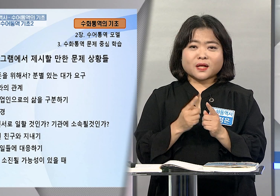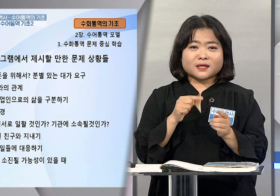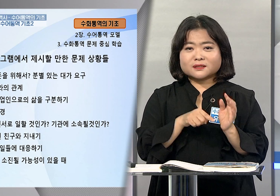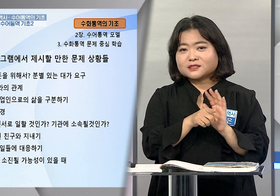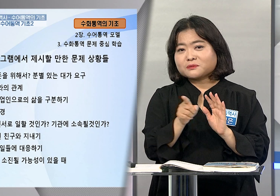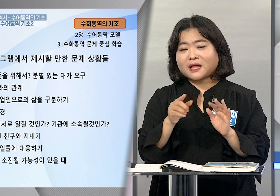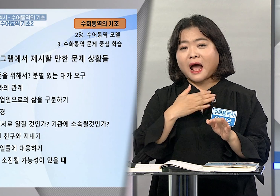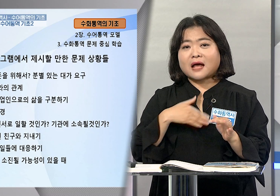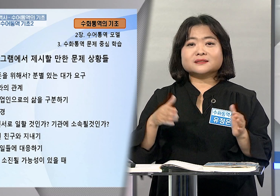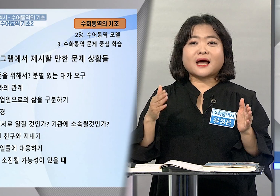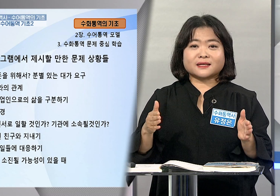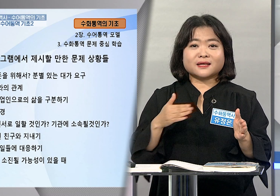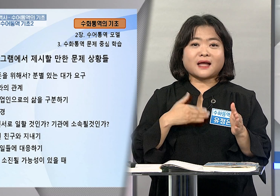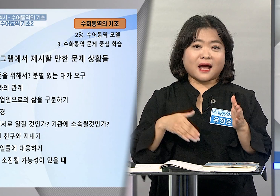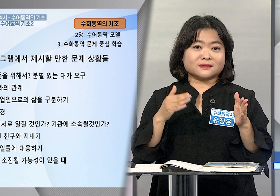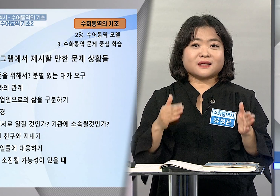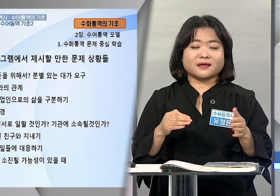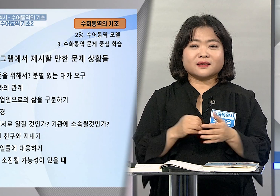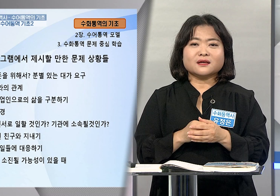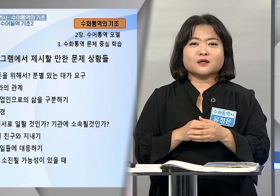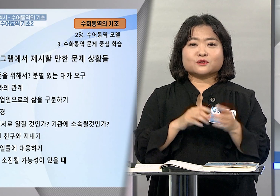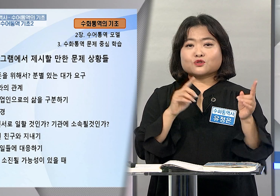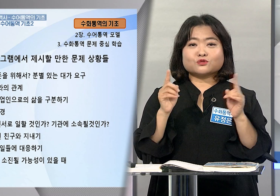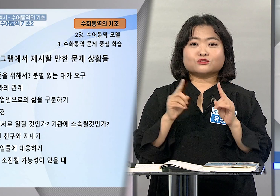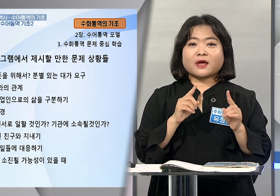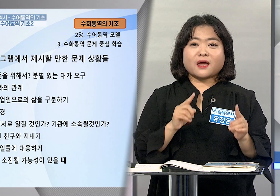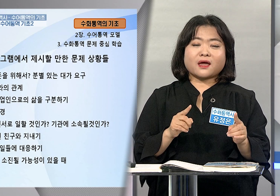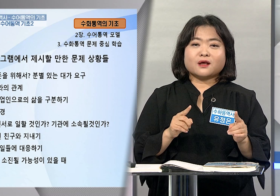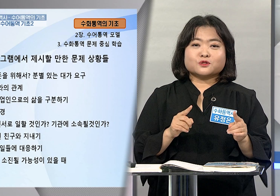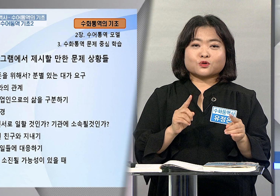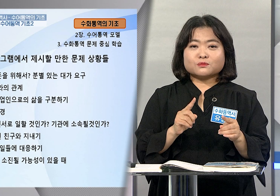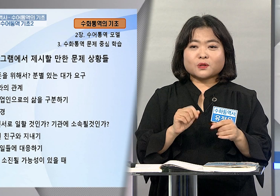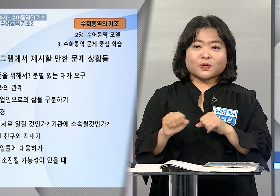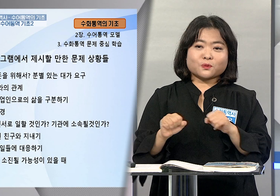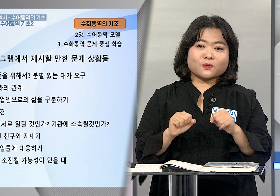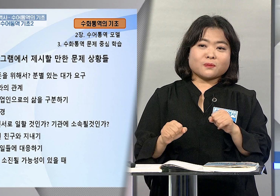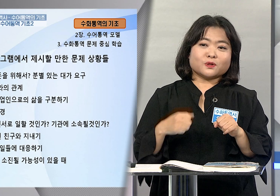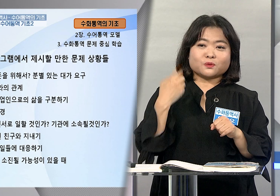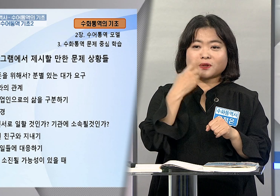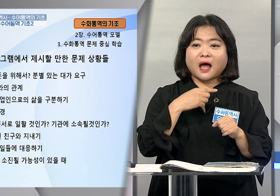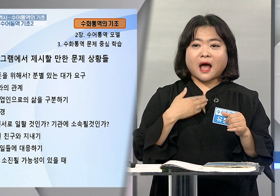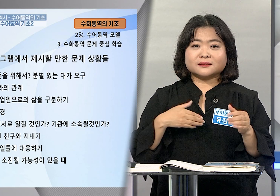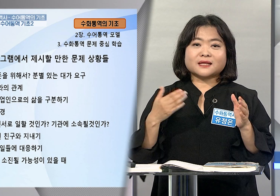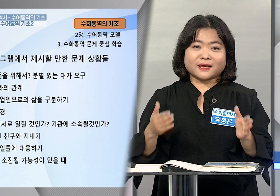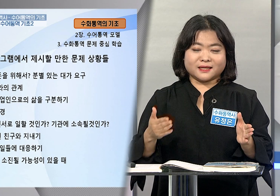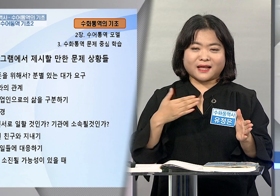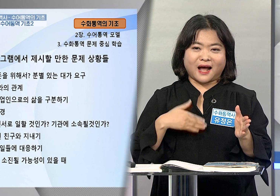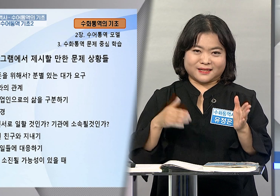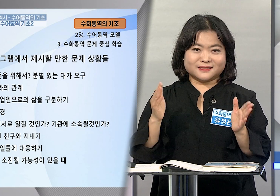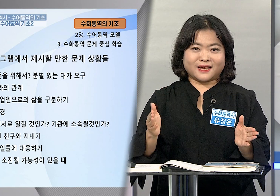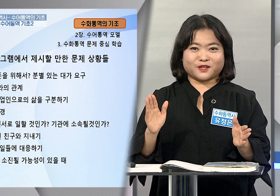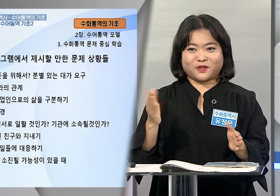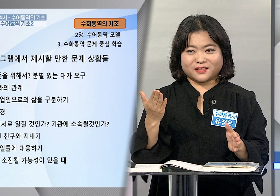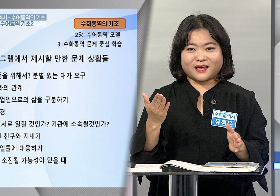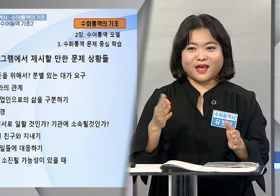다리 걸치면 다 아는 사이. 또 전국에 조금만 활동을 하면 또 다 아는 사이, 다 아는 사이가 되는 게